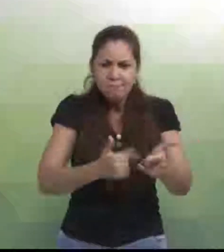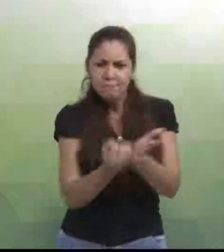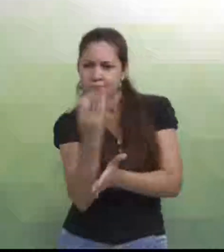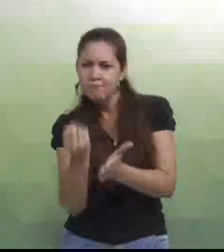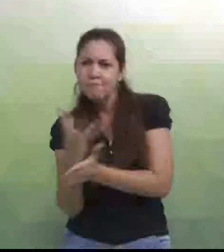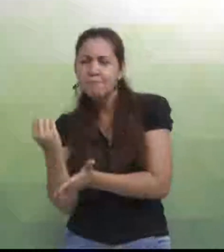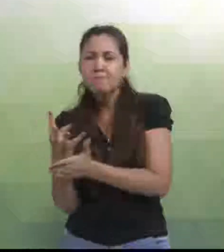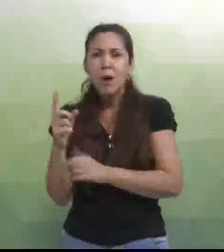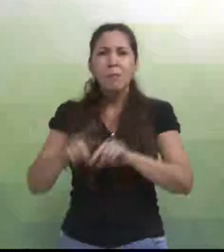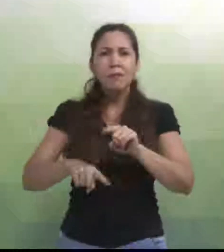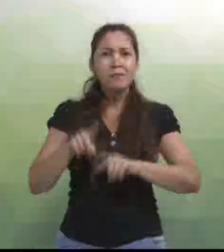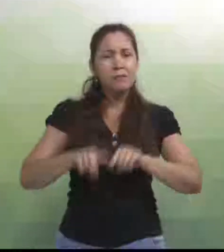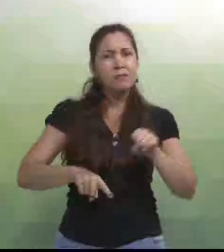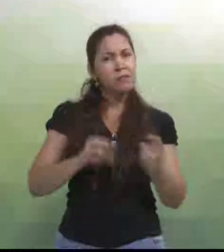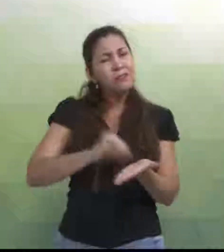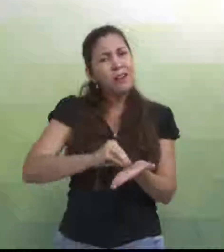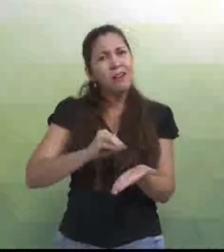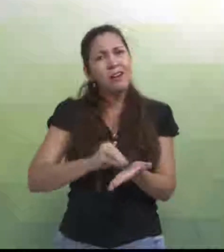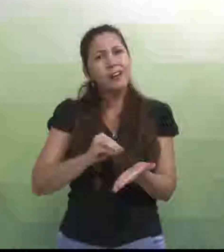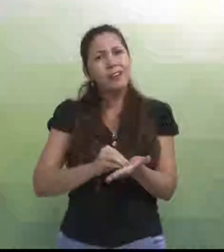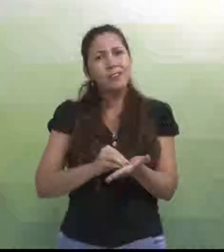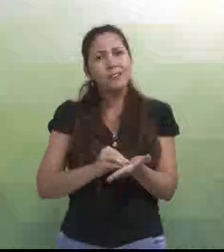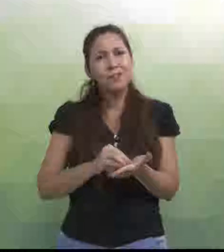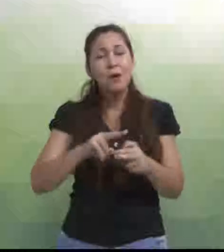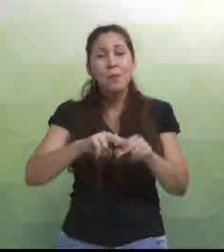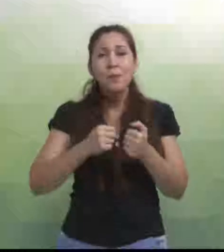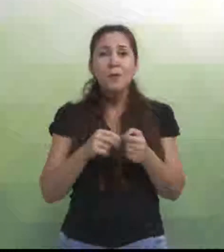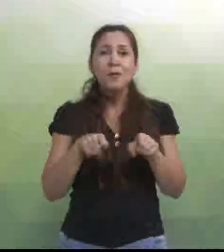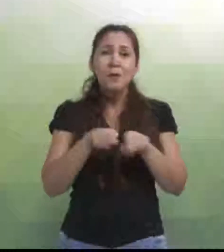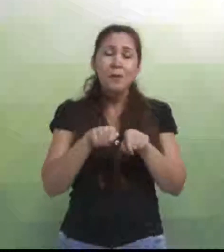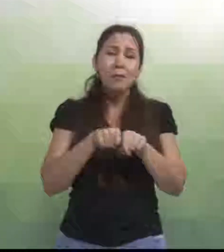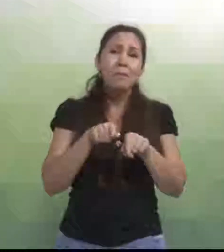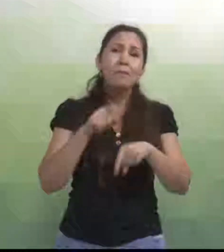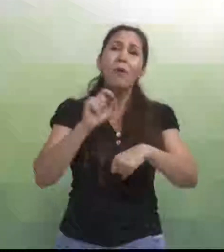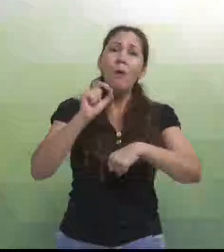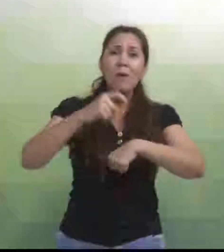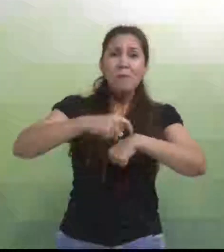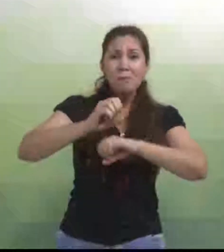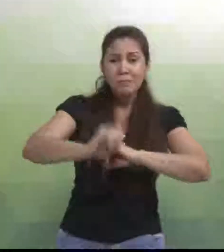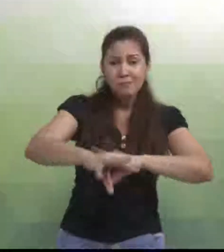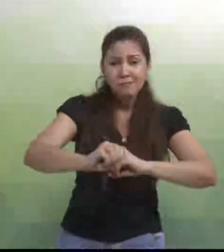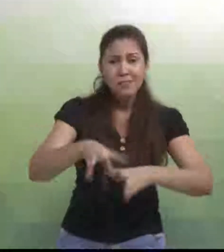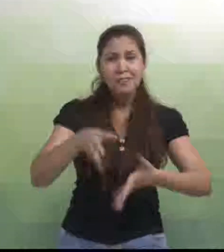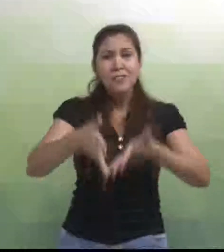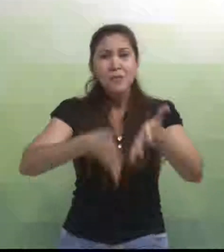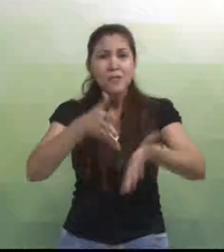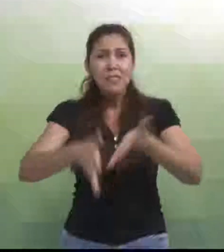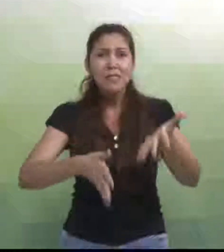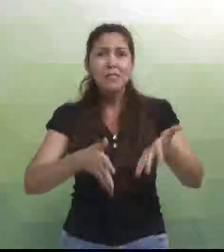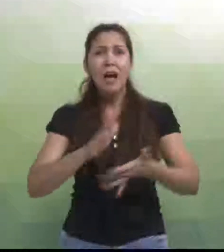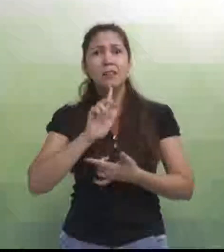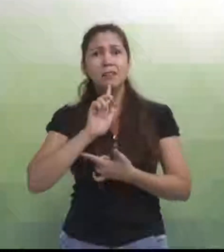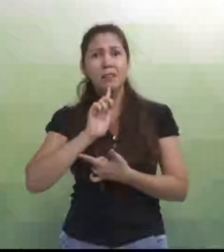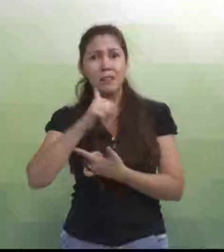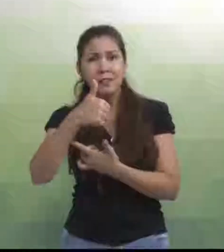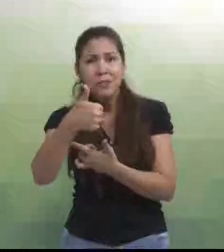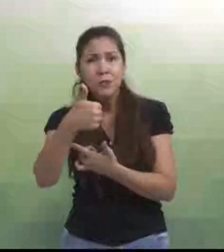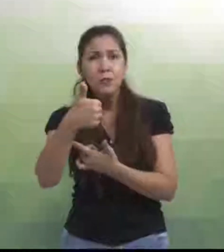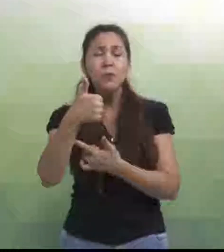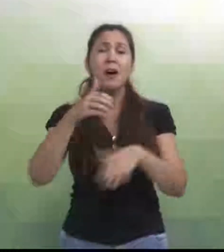essa carência. Então, no momento do ensino da Libras como L1, às vezes o